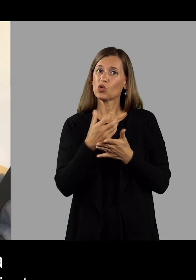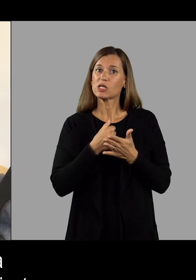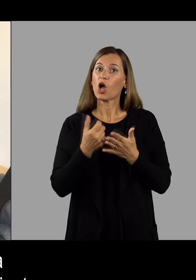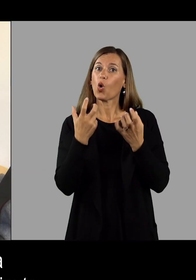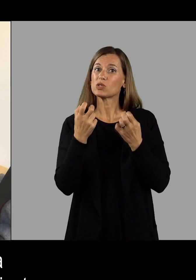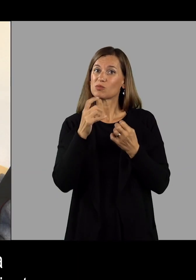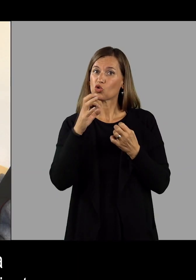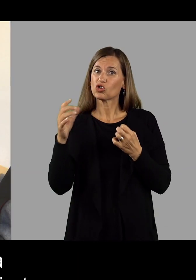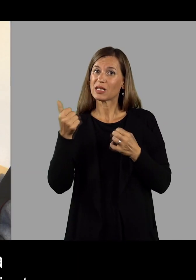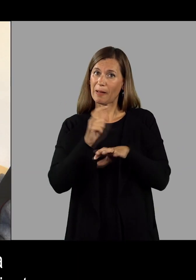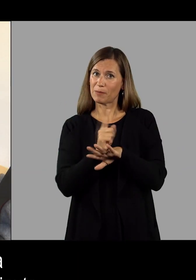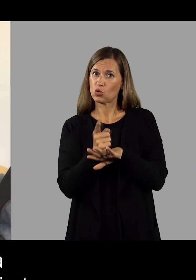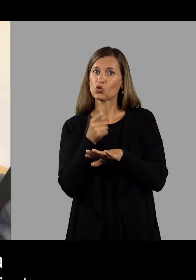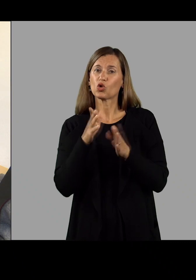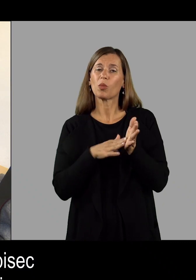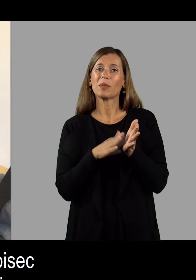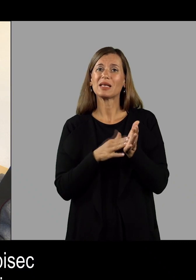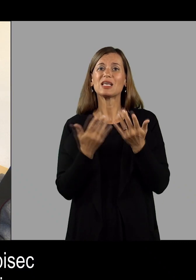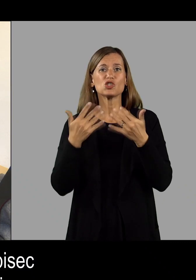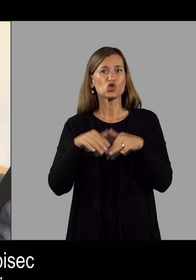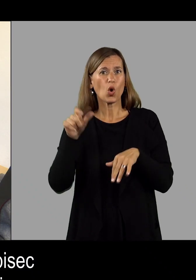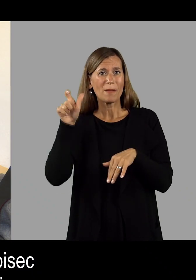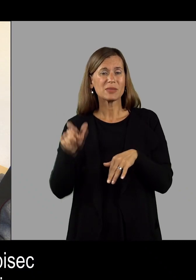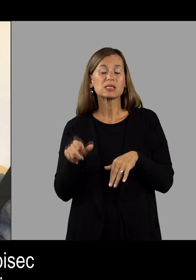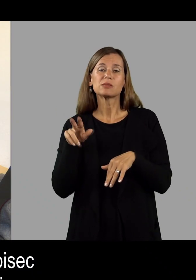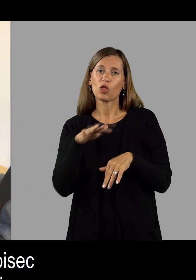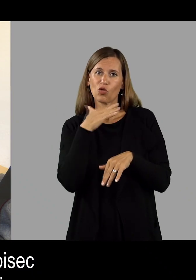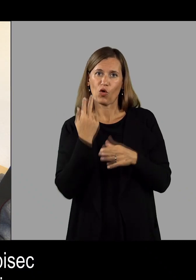jo moramo imeti na mizi in to